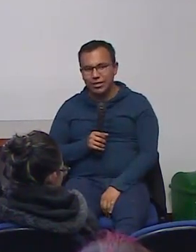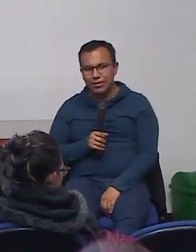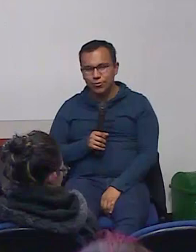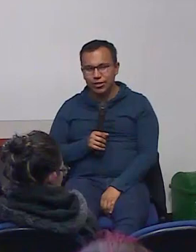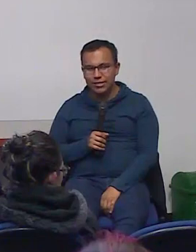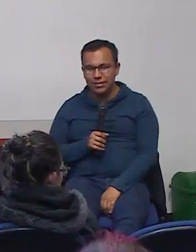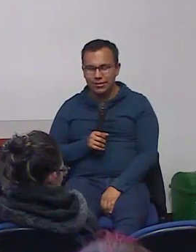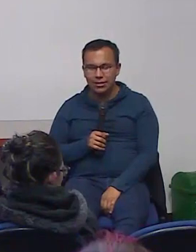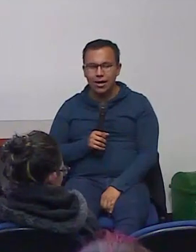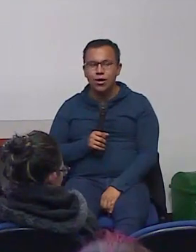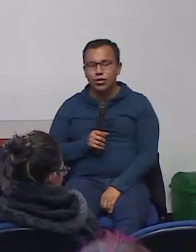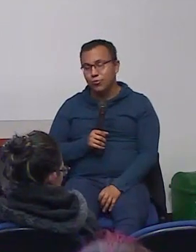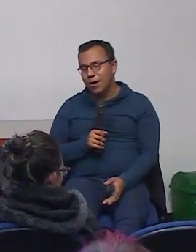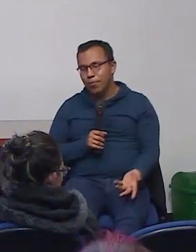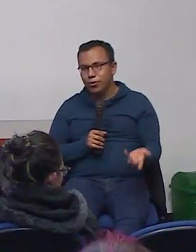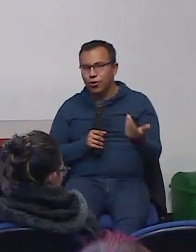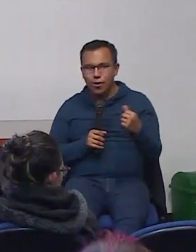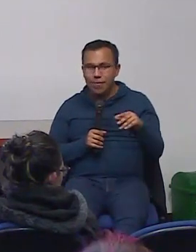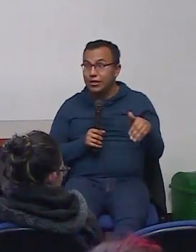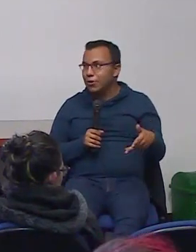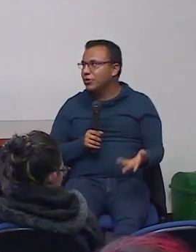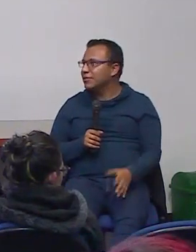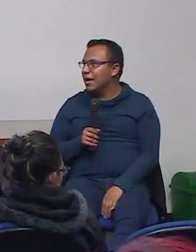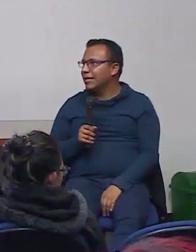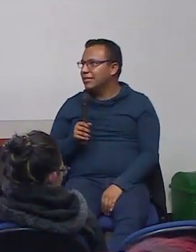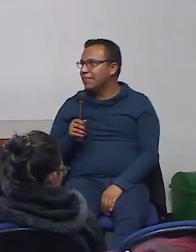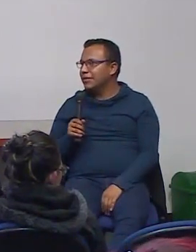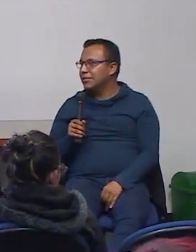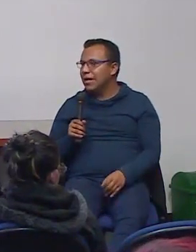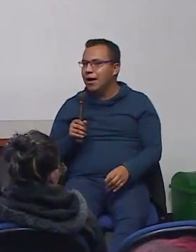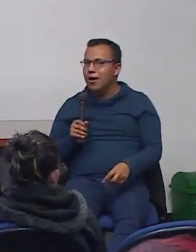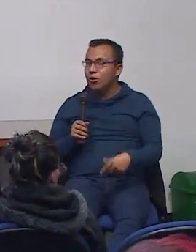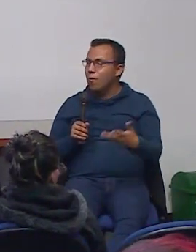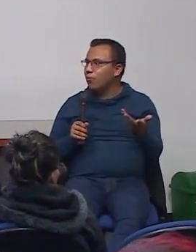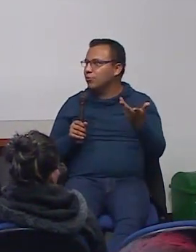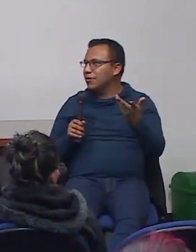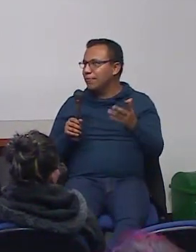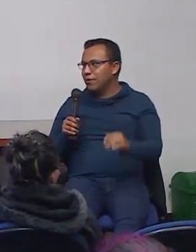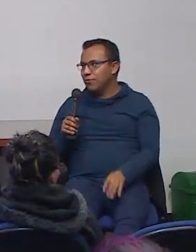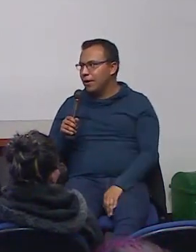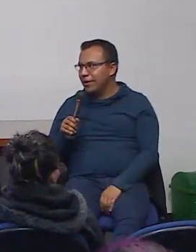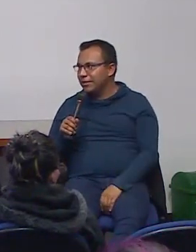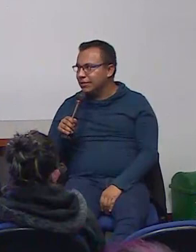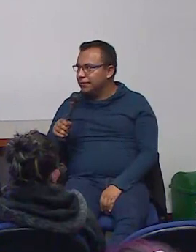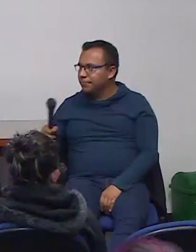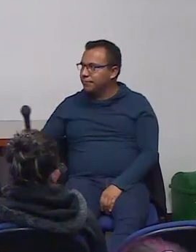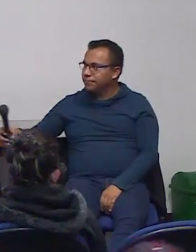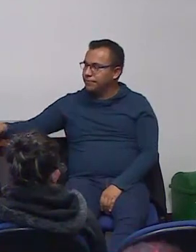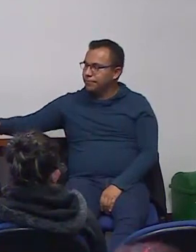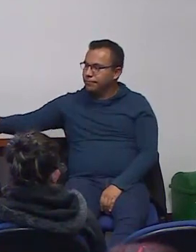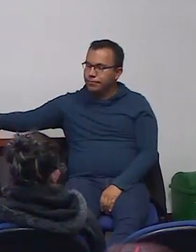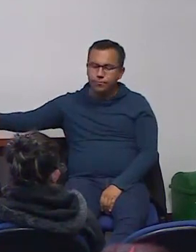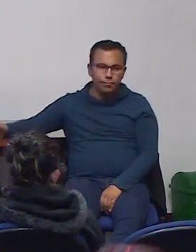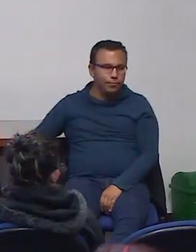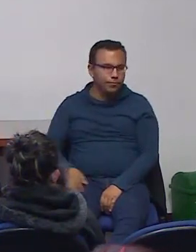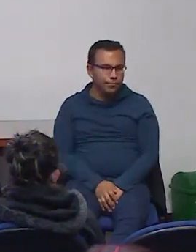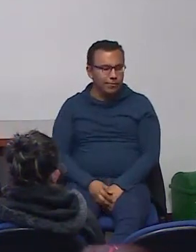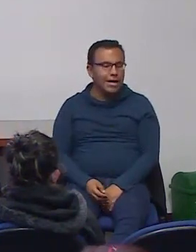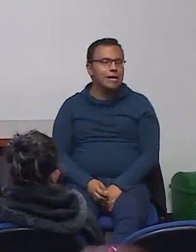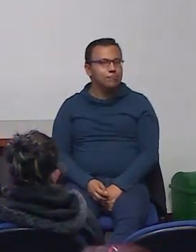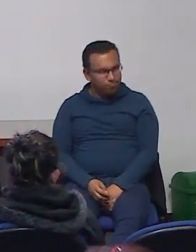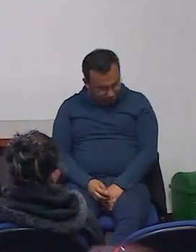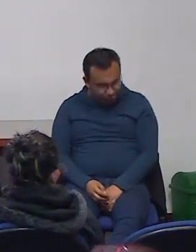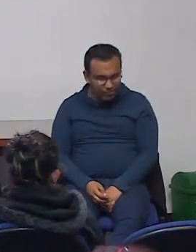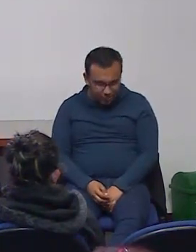Pero también es una atención que se necesita y un apoo Que obviamente no está y que siempre se está como buscando pero nunca aparece